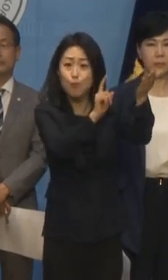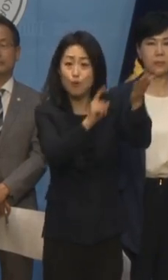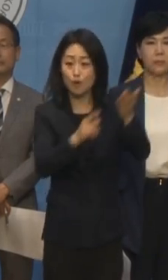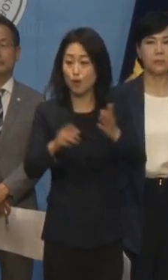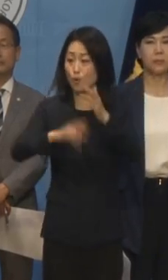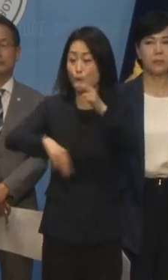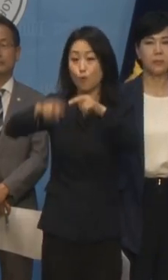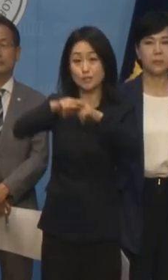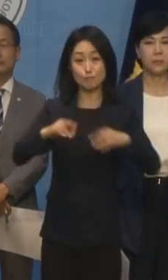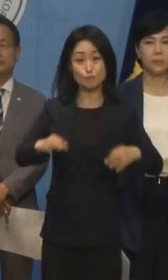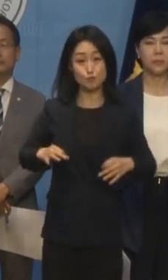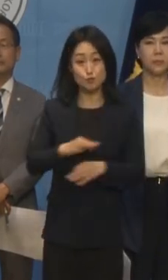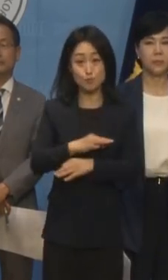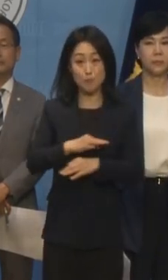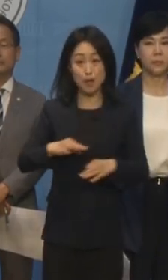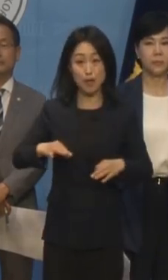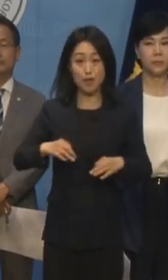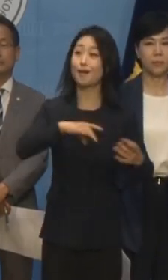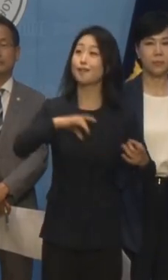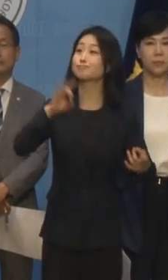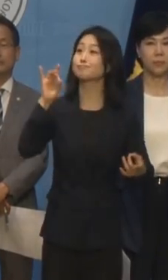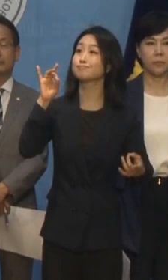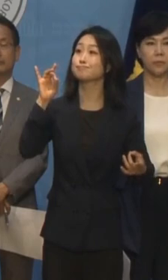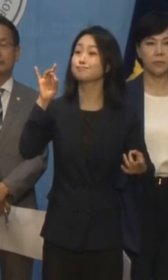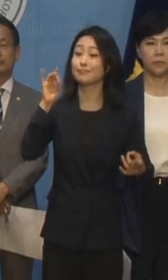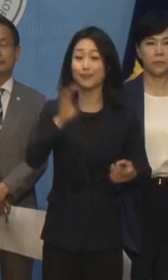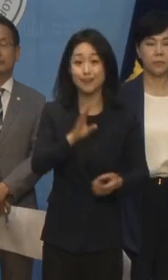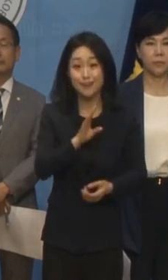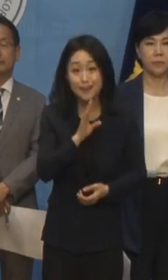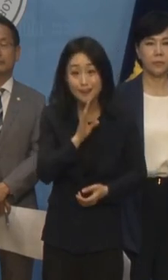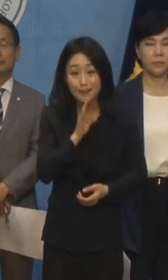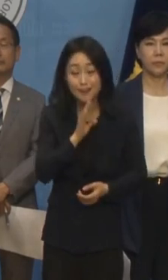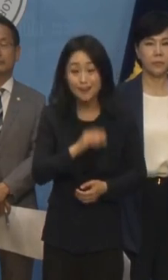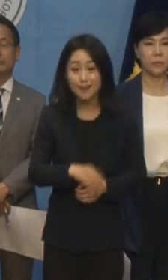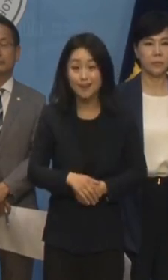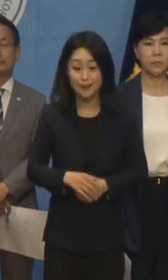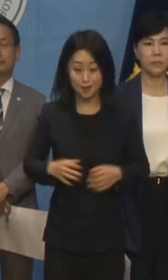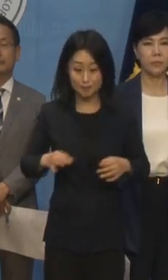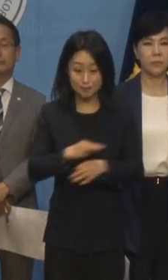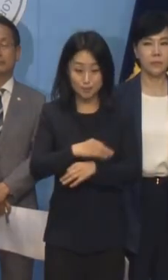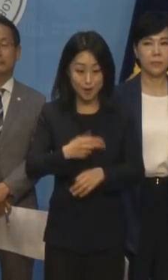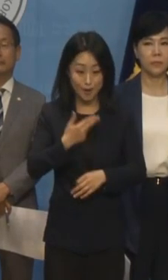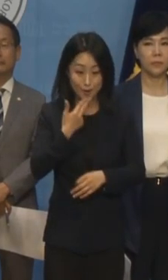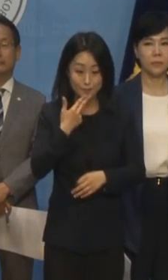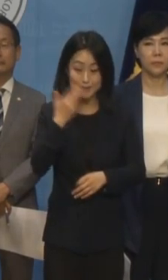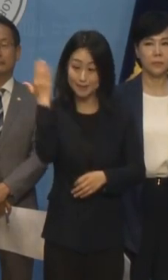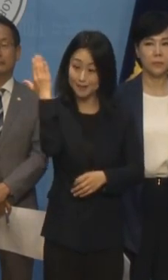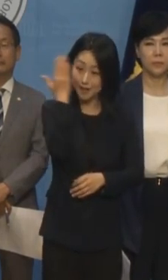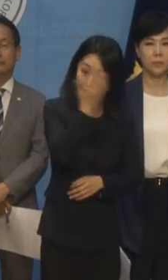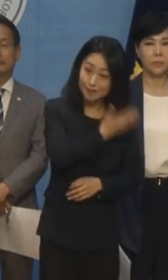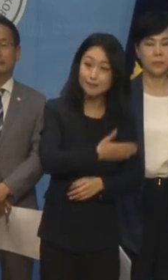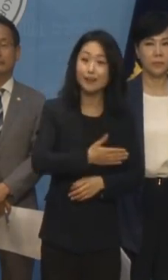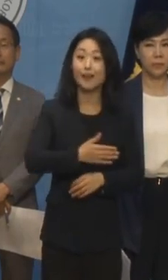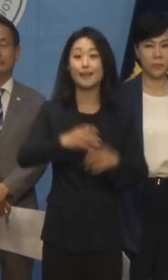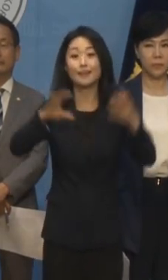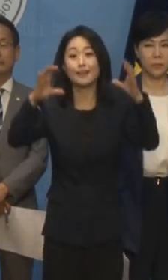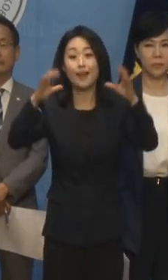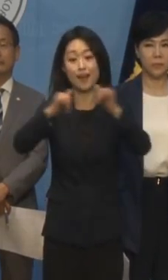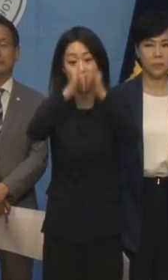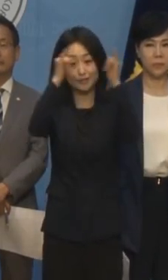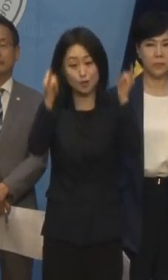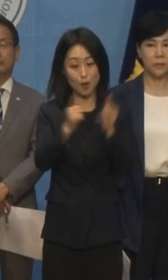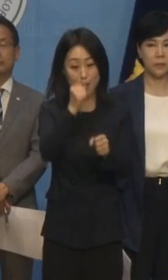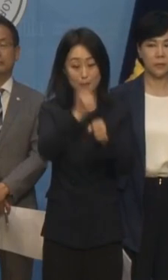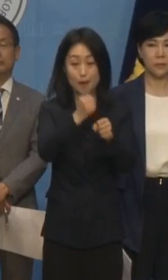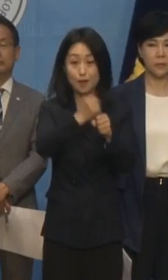공직의 부패를 바라만 보는 기관입니까? 부정부패 없는 투명하고 청렴한 사회를 만들기